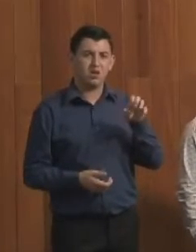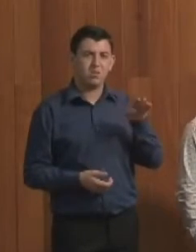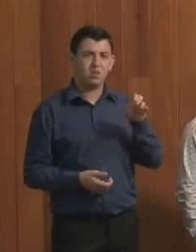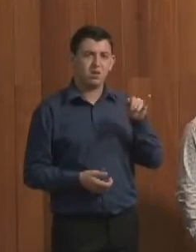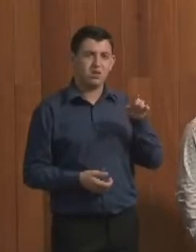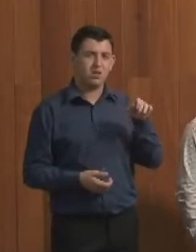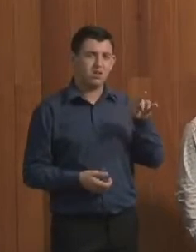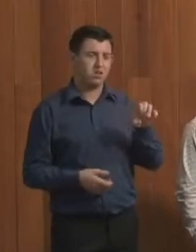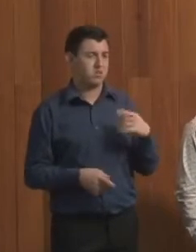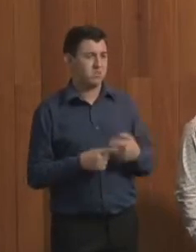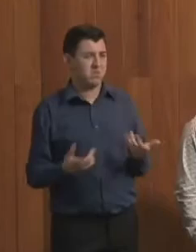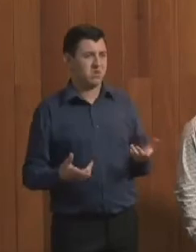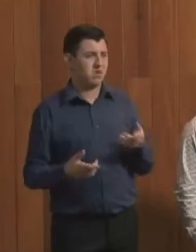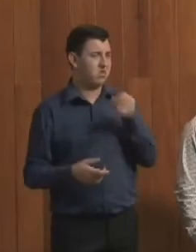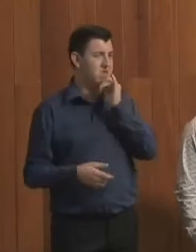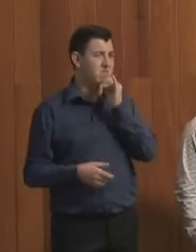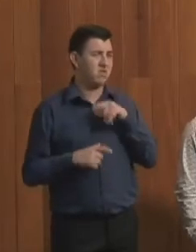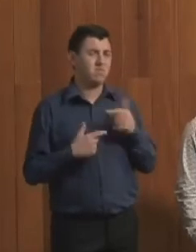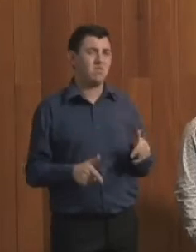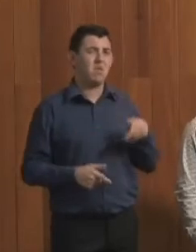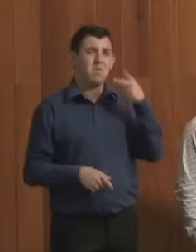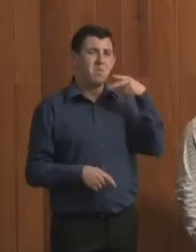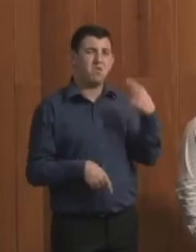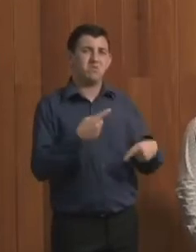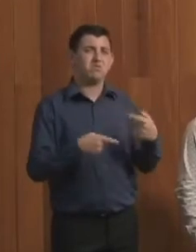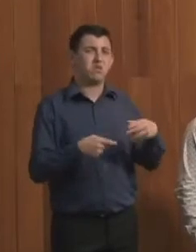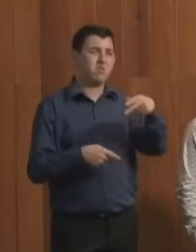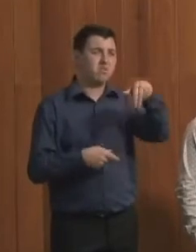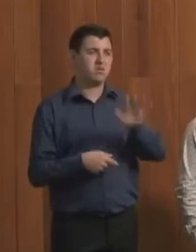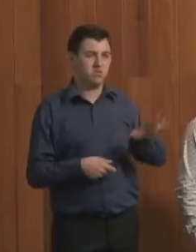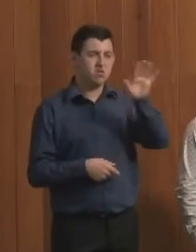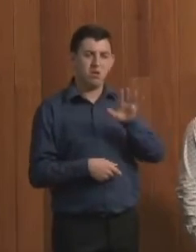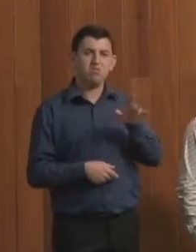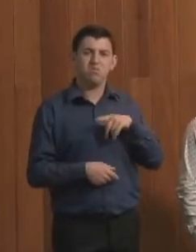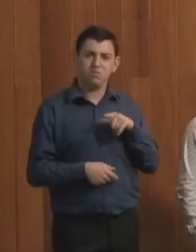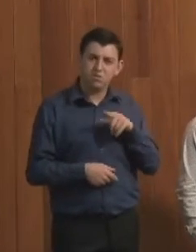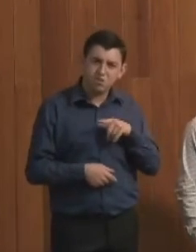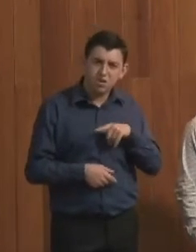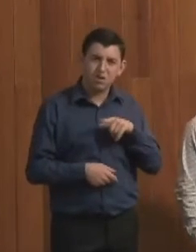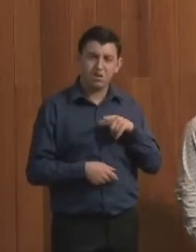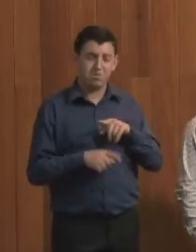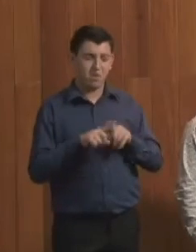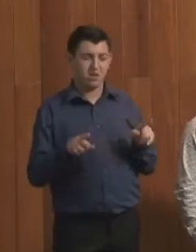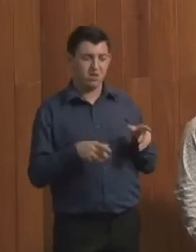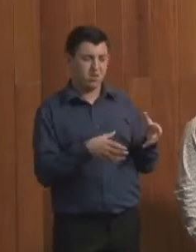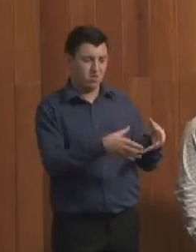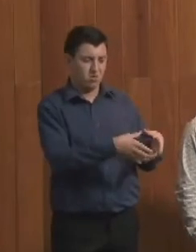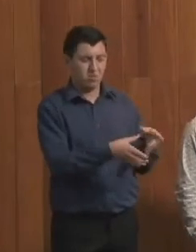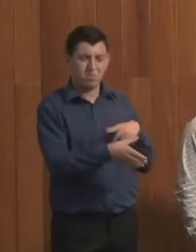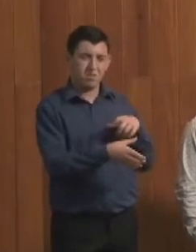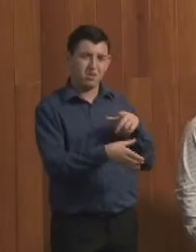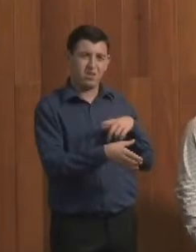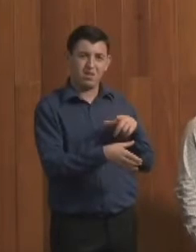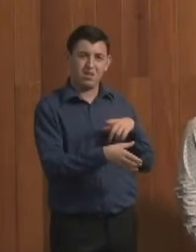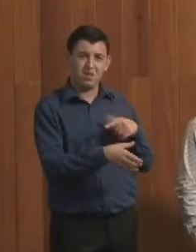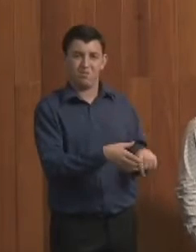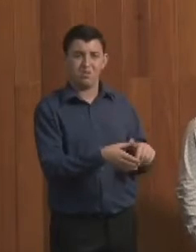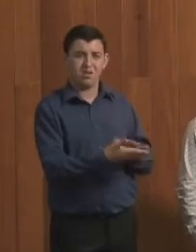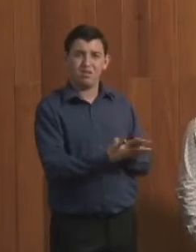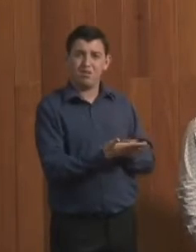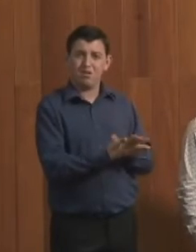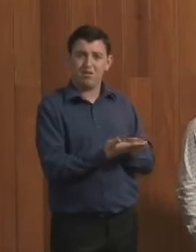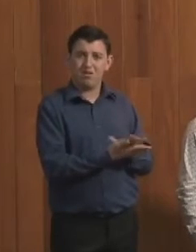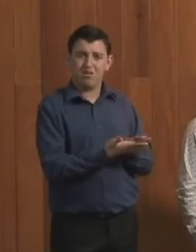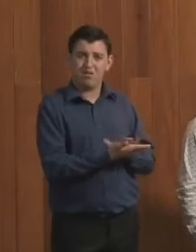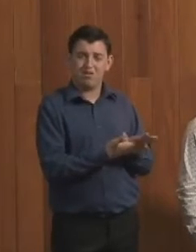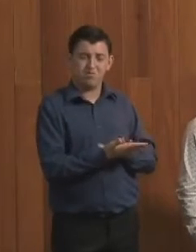não existe a política nacional, existe a política nacional, mas para outros grupos não existe, como, por exemplo, para os ciganos, não tem